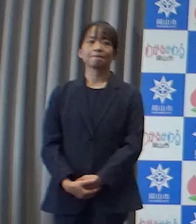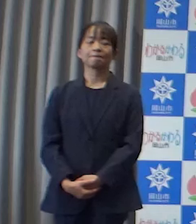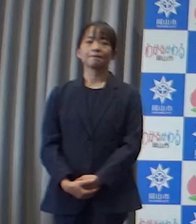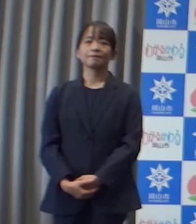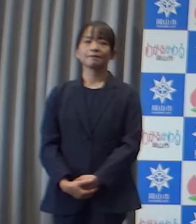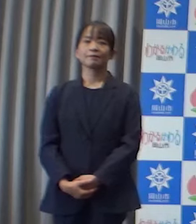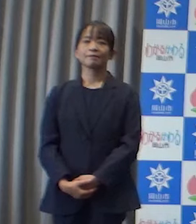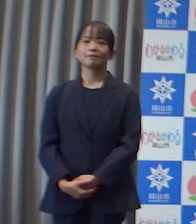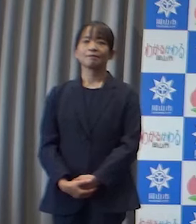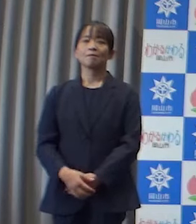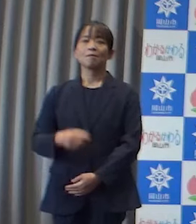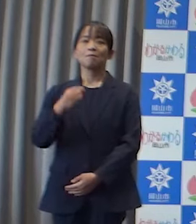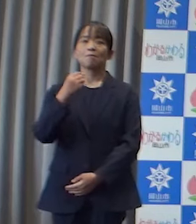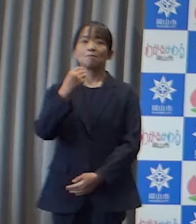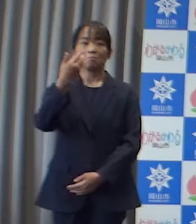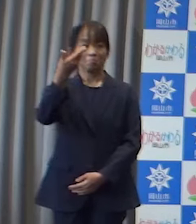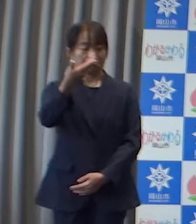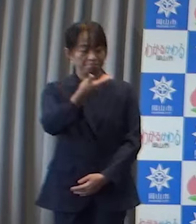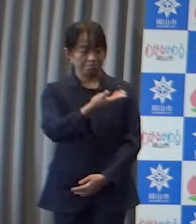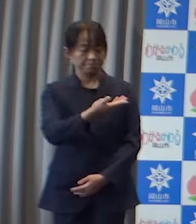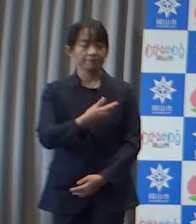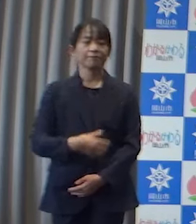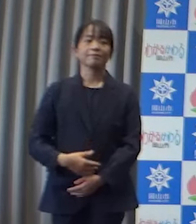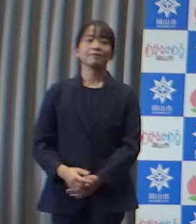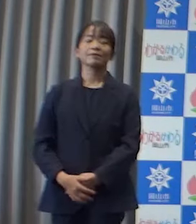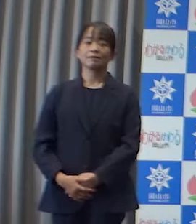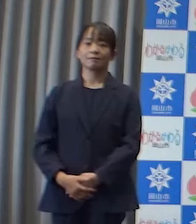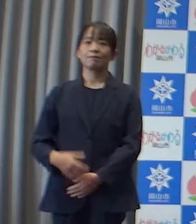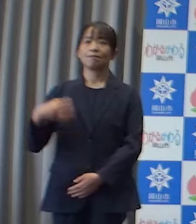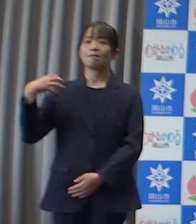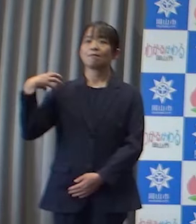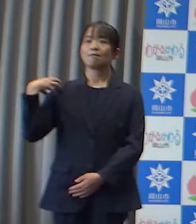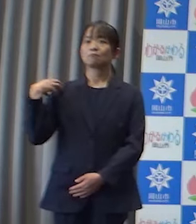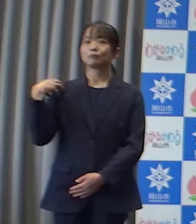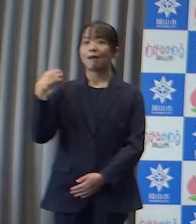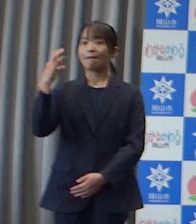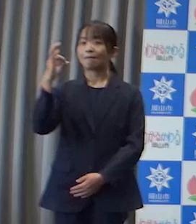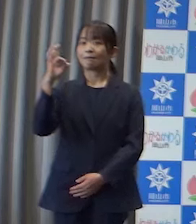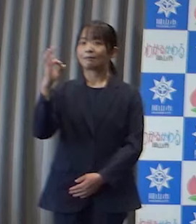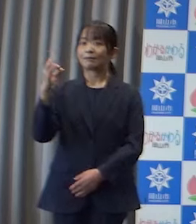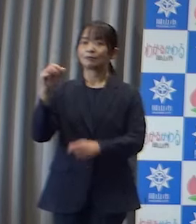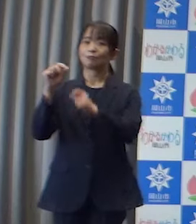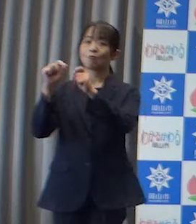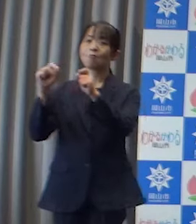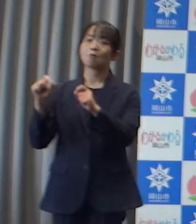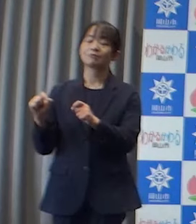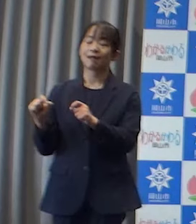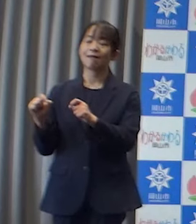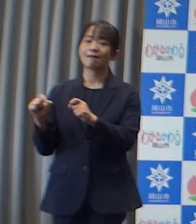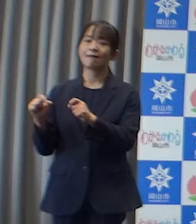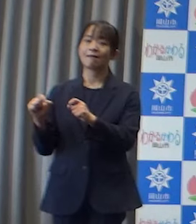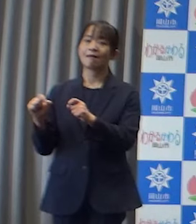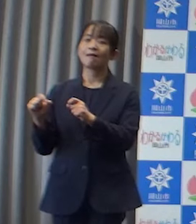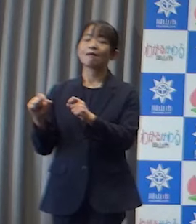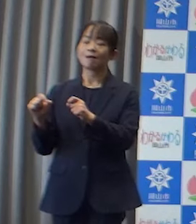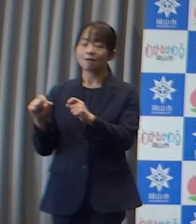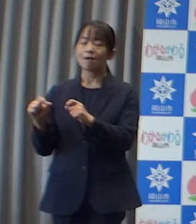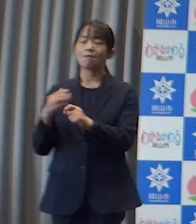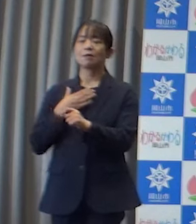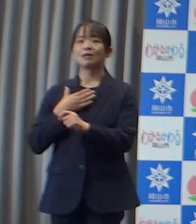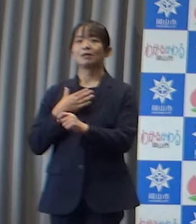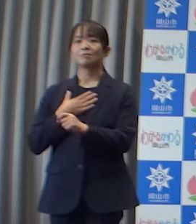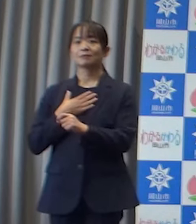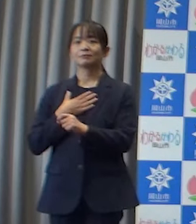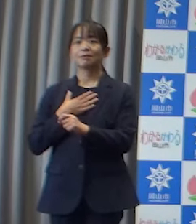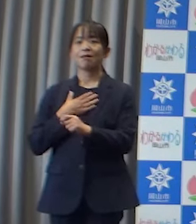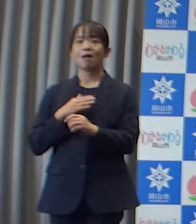もう一点だけお願いします。負担金問題について、まあ、ちょっと、まあ、そういったことがあったということなんですけれども、アリーナについては何かその場でお話しありまし